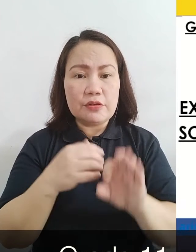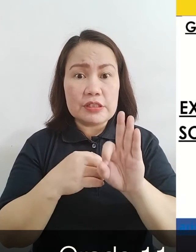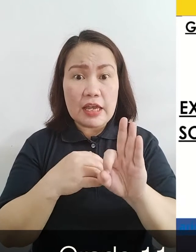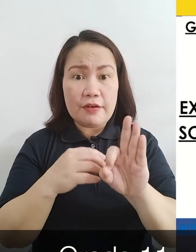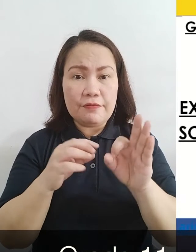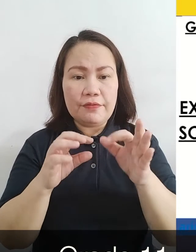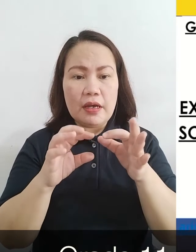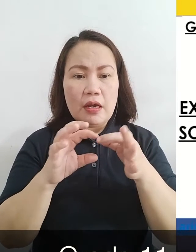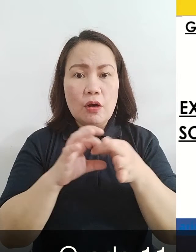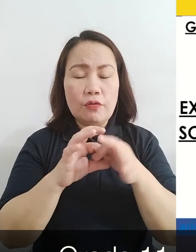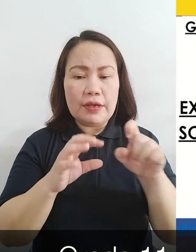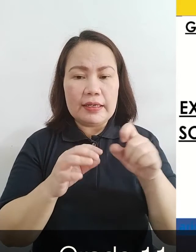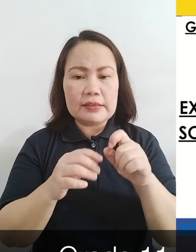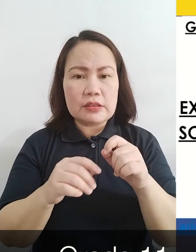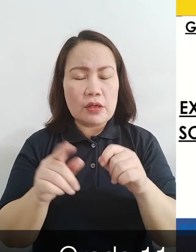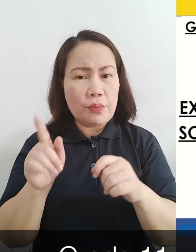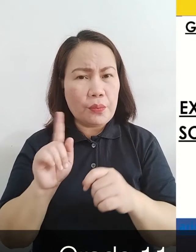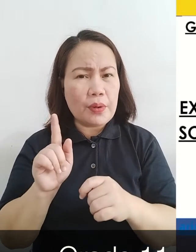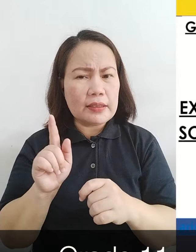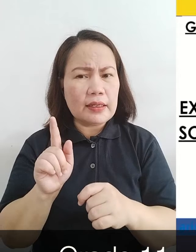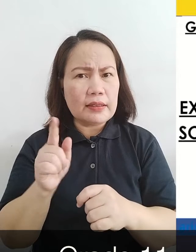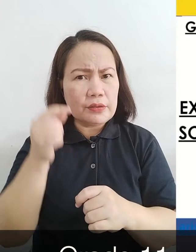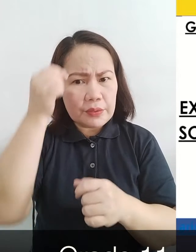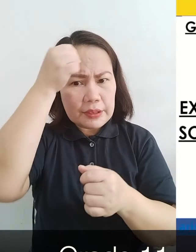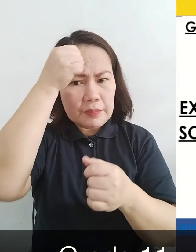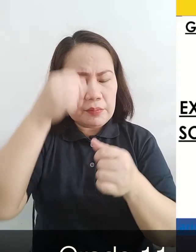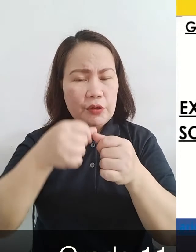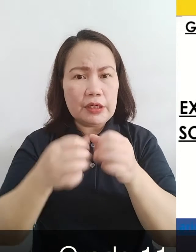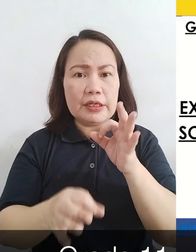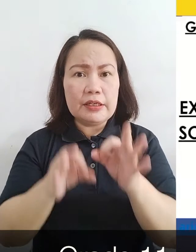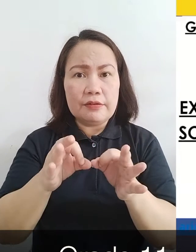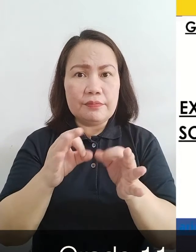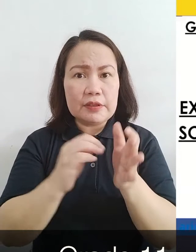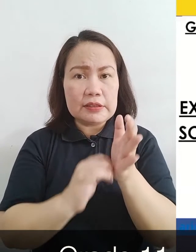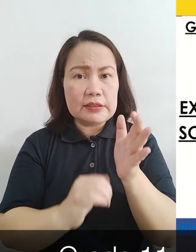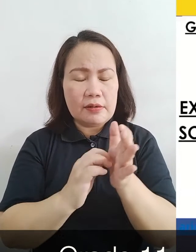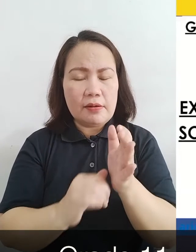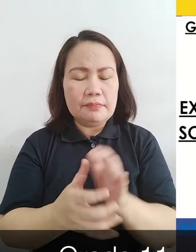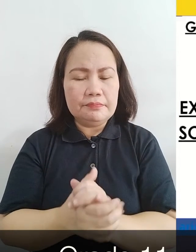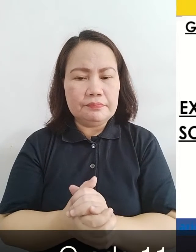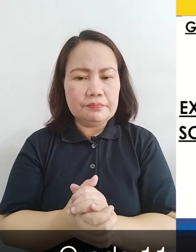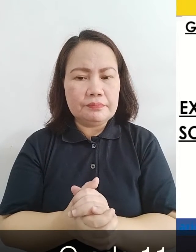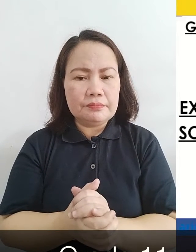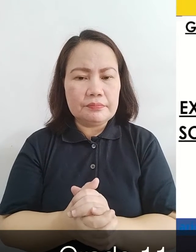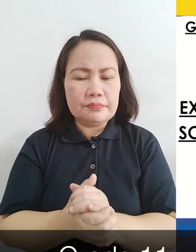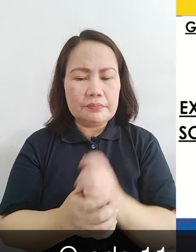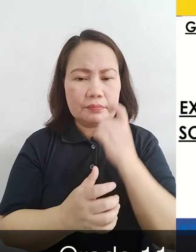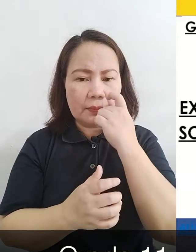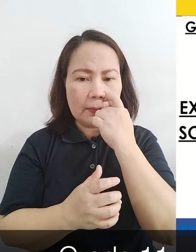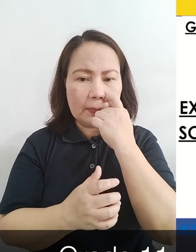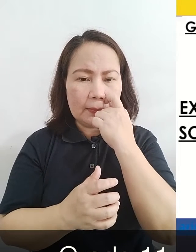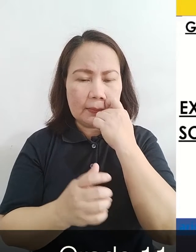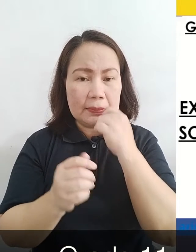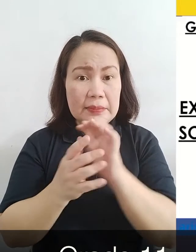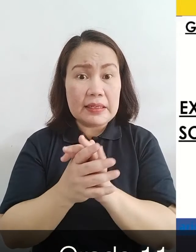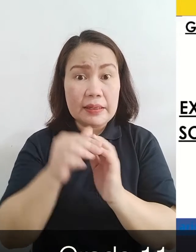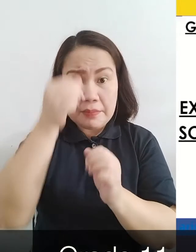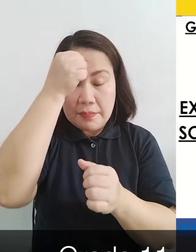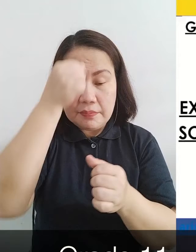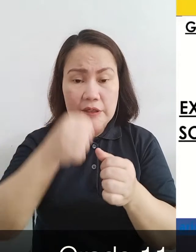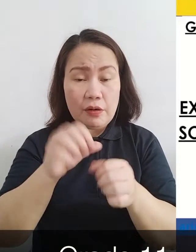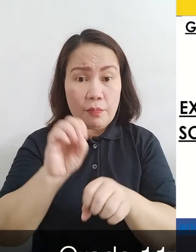nyong tandaan kapag nagsusubtract kayo? Ito naman. Kasi, naalala nyo, sa operation of